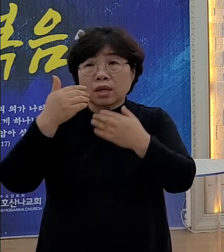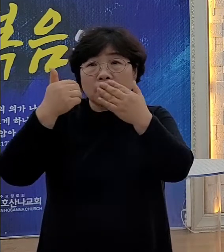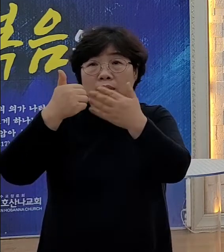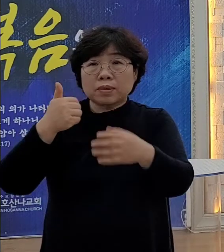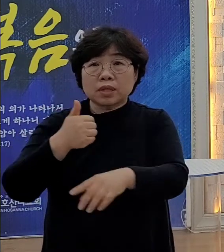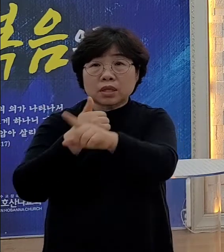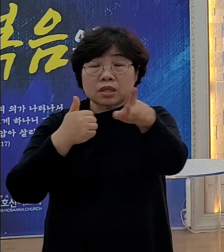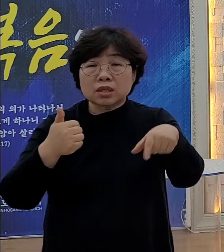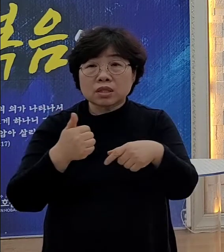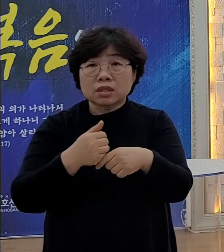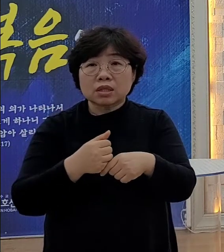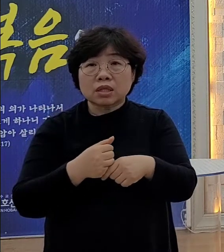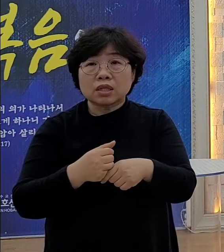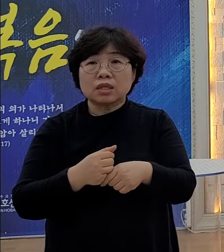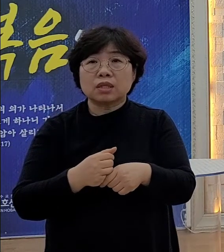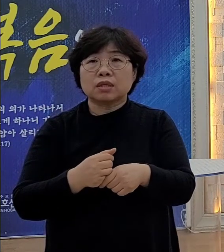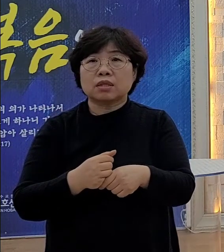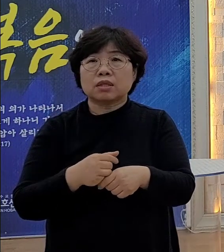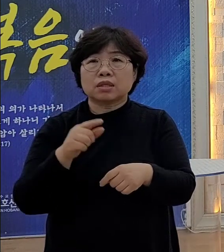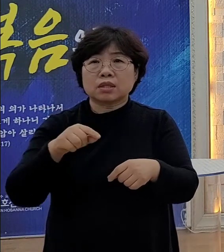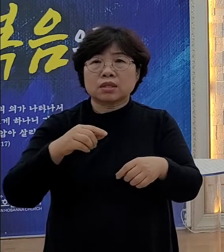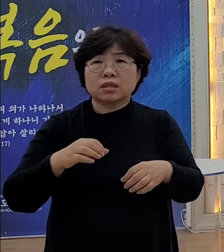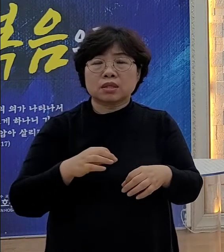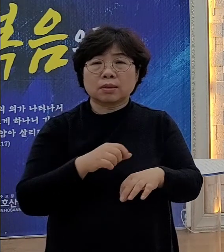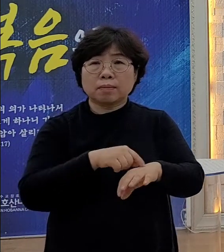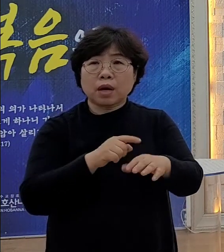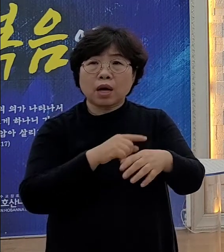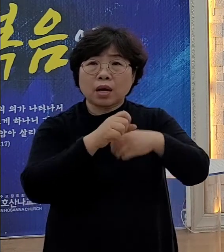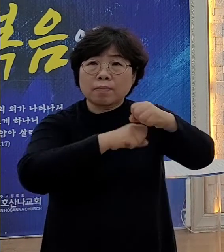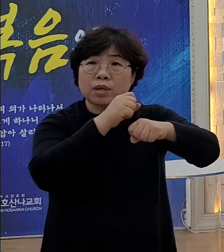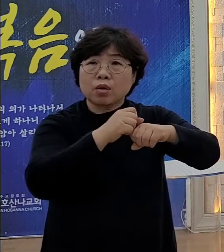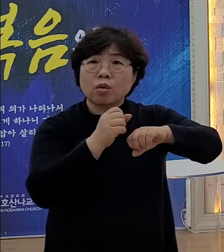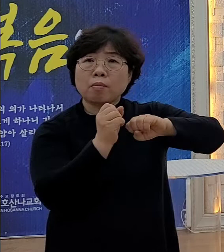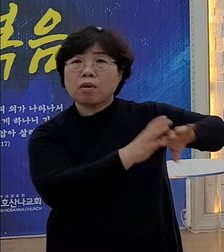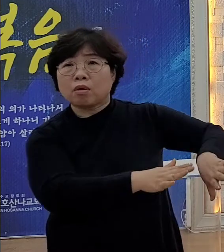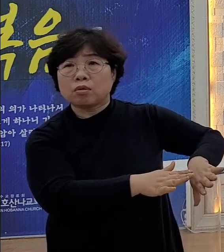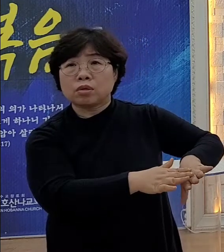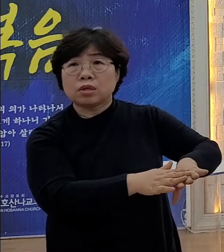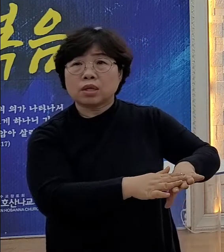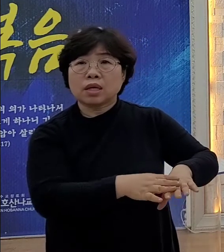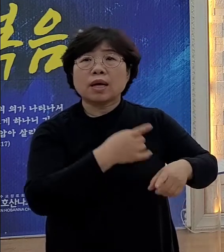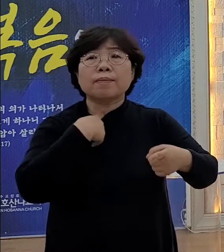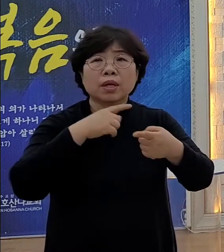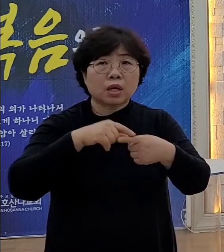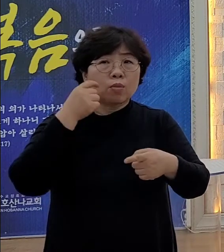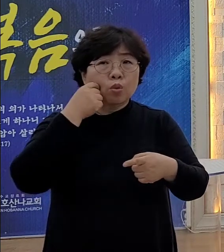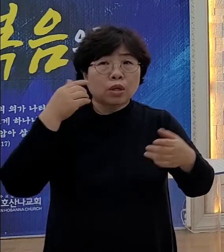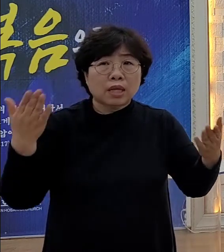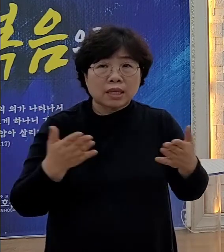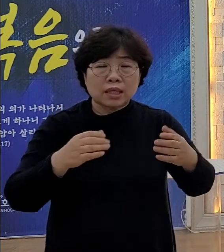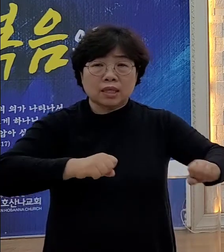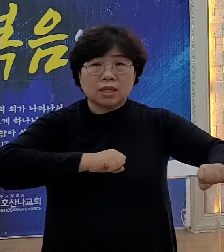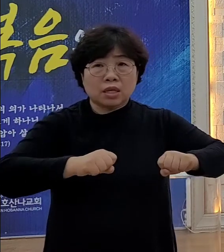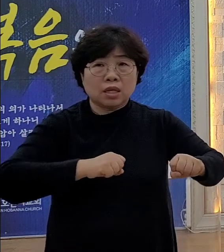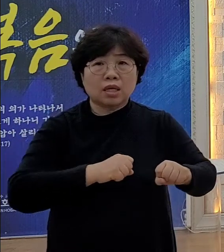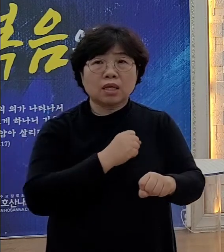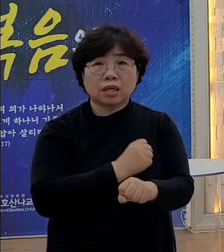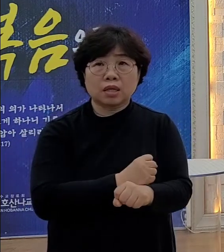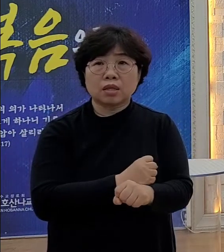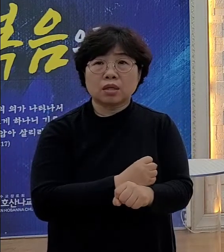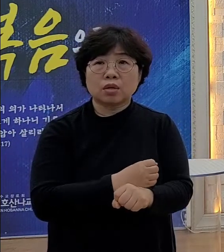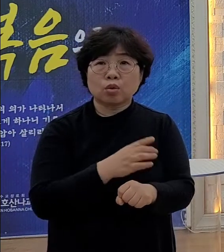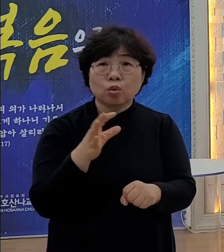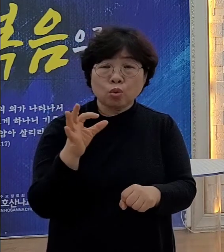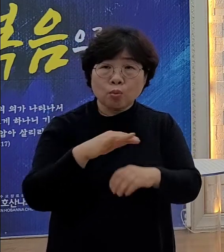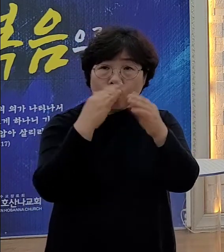싫어하며 하나님께서 그들을 그 상실한 마음대로 내버려 두사 합당하지 못한 일을 하게 하셨으니